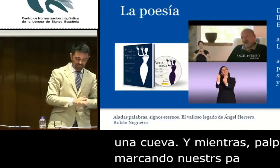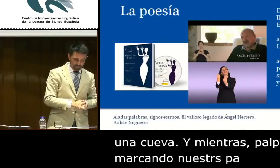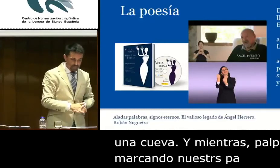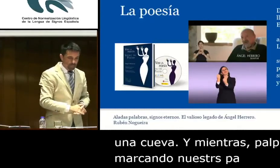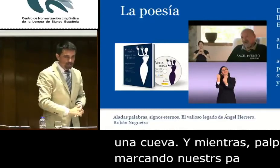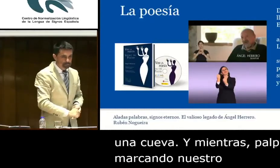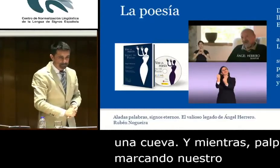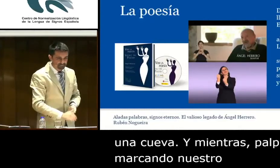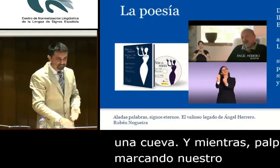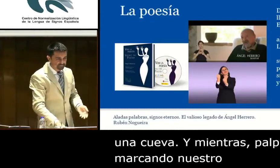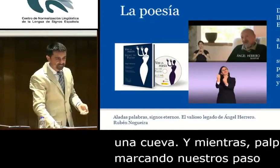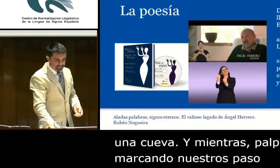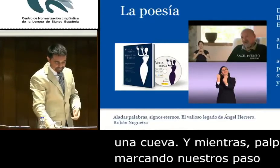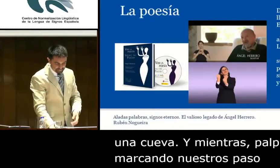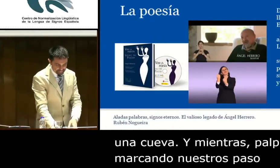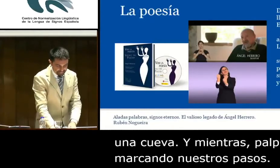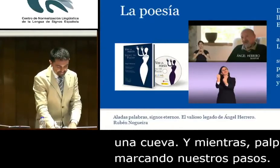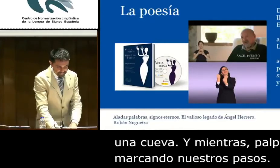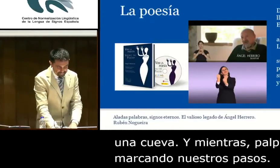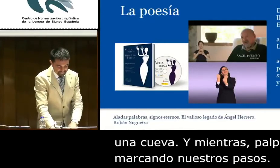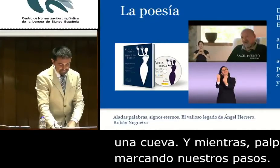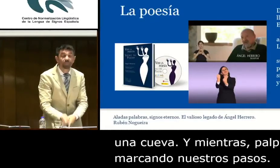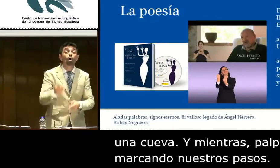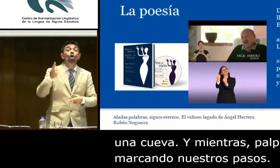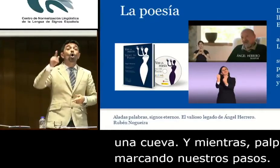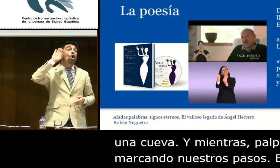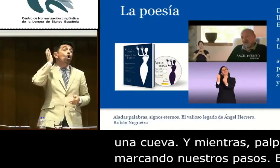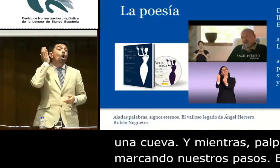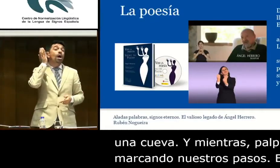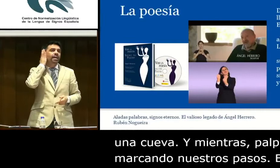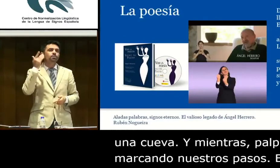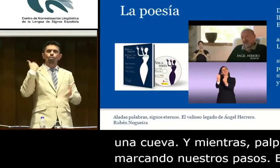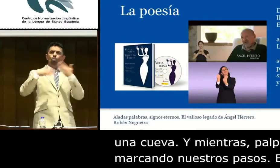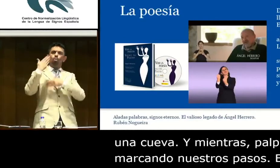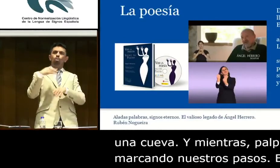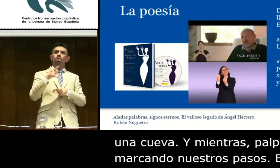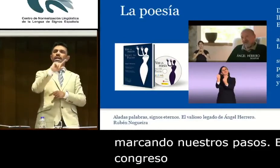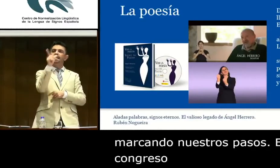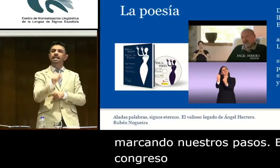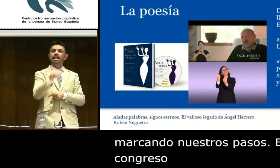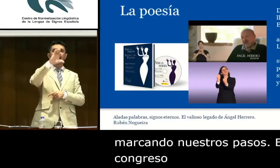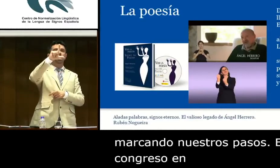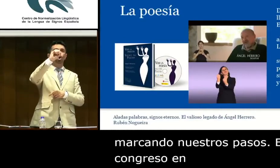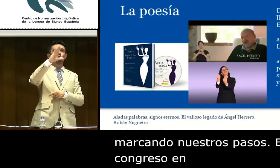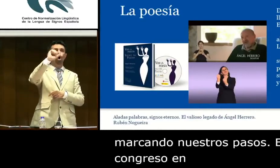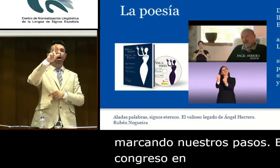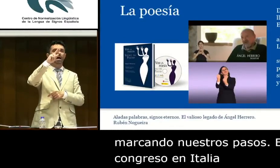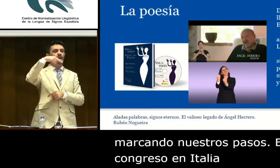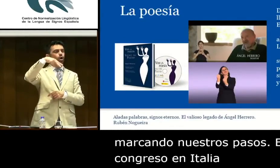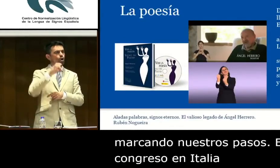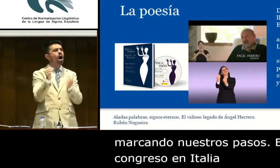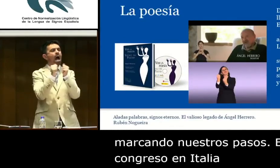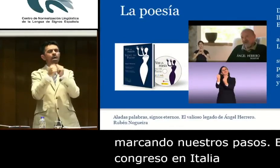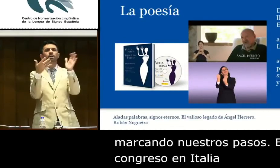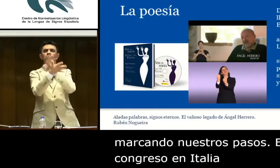En un congreso en Locarno, Italia, Ángel apuntó que la cuarta dimensión de las lenguas de